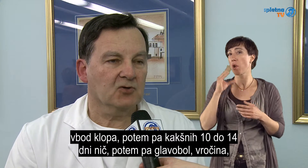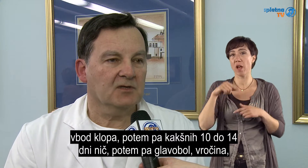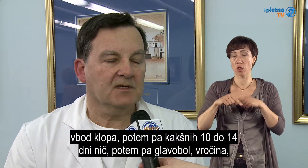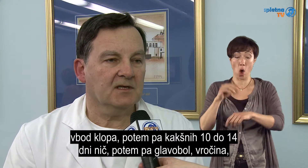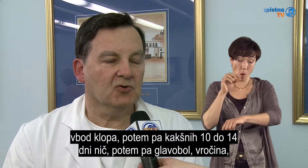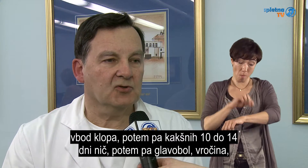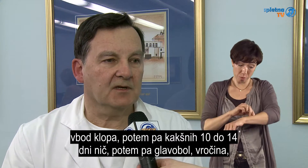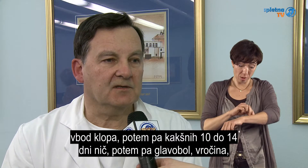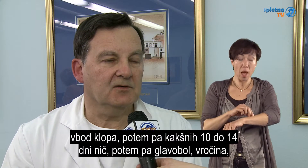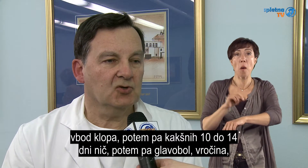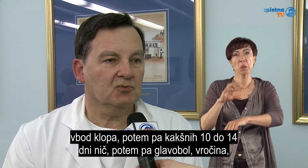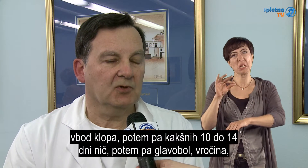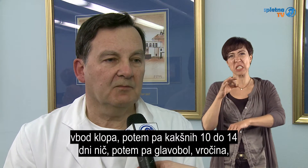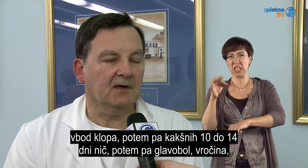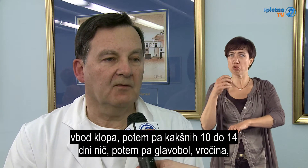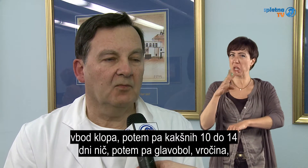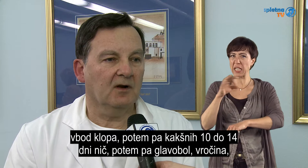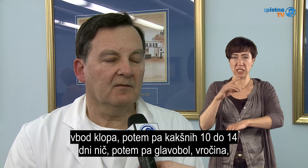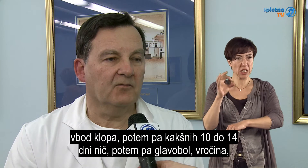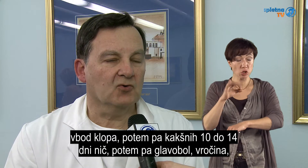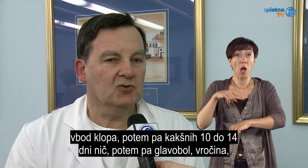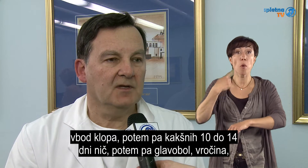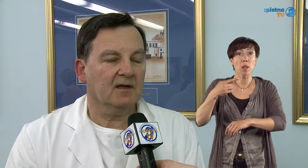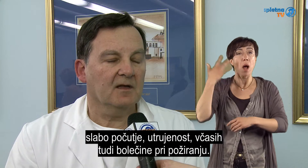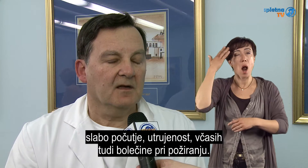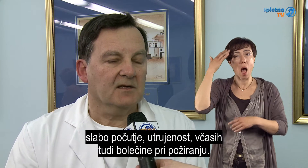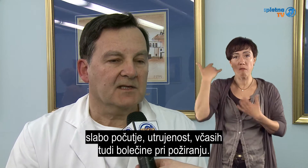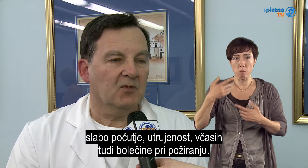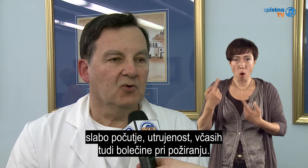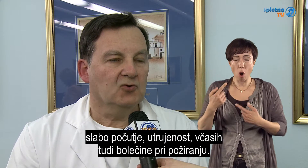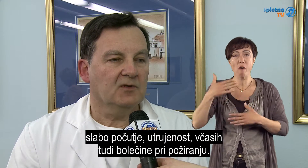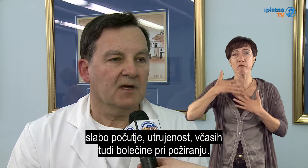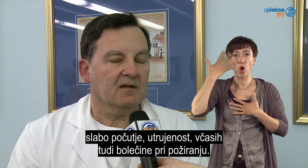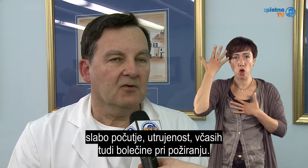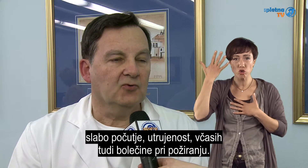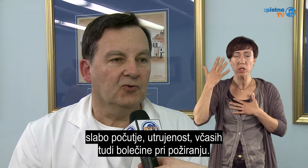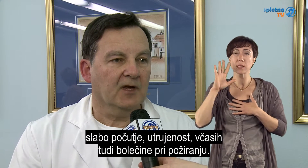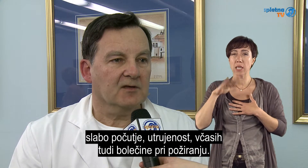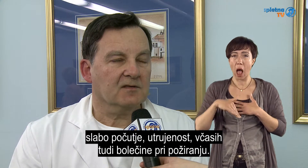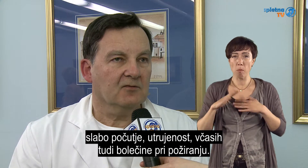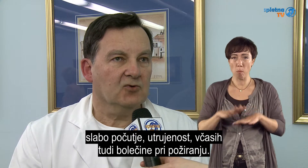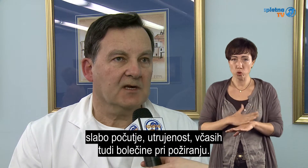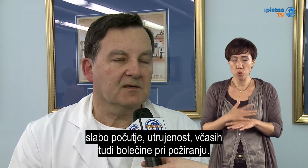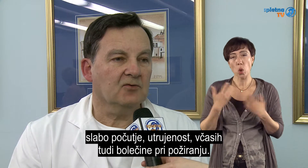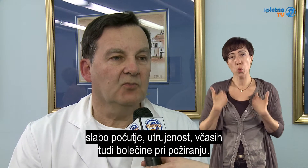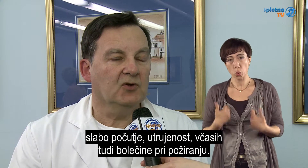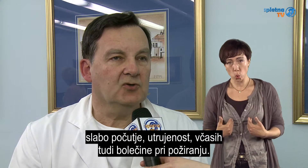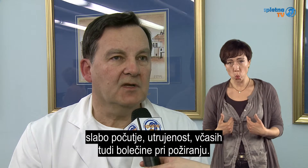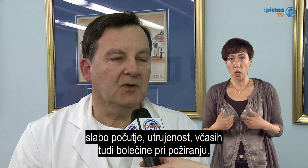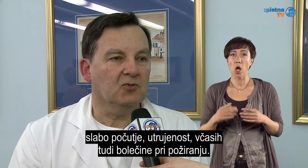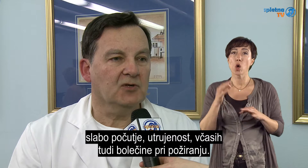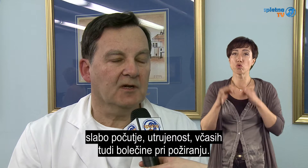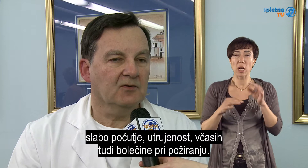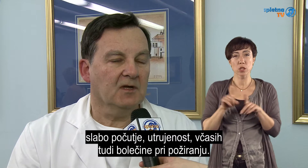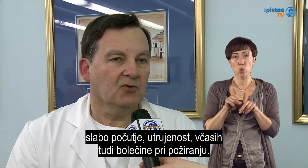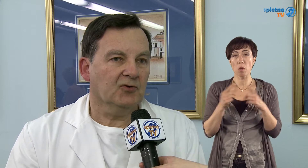pa kakšnih 10 do 14 dni nič, potem pa glavobol, vročina, slabo počutje, utrujenost, včasih tudi bolečine